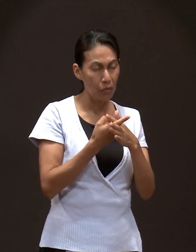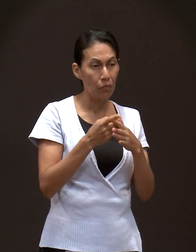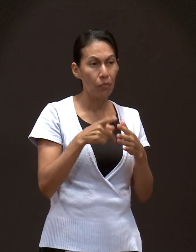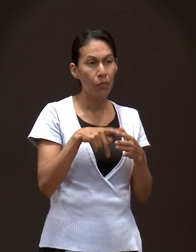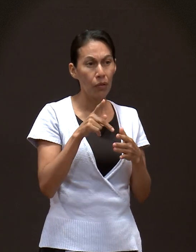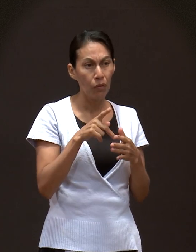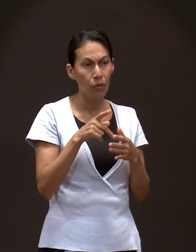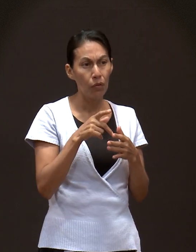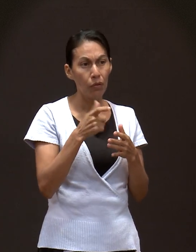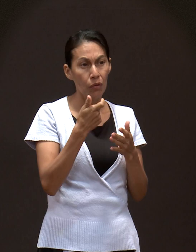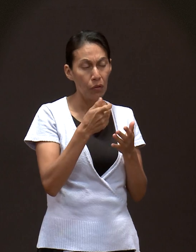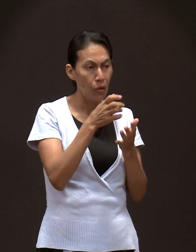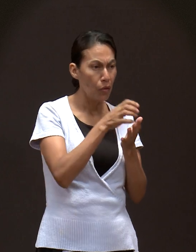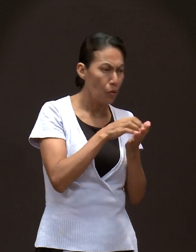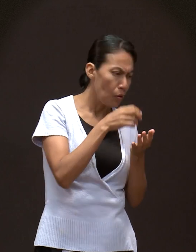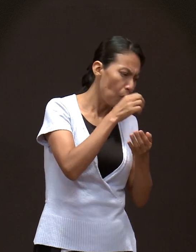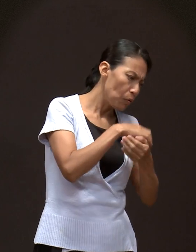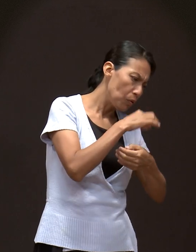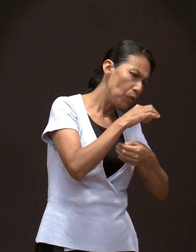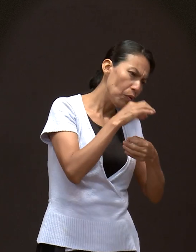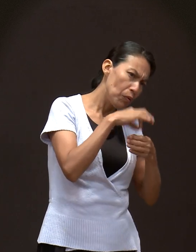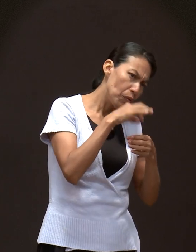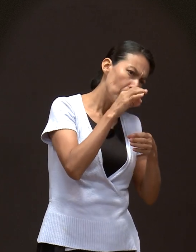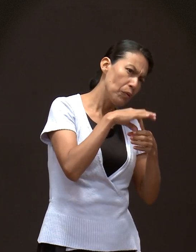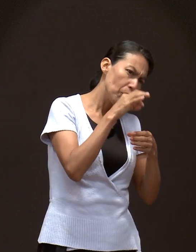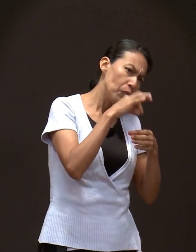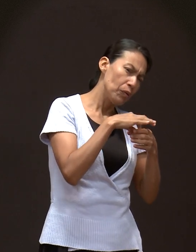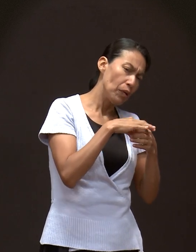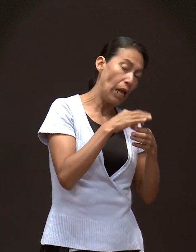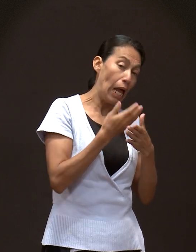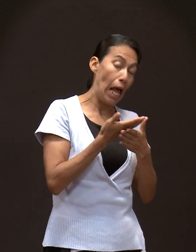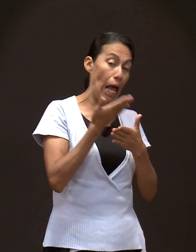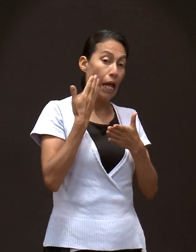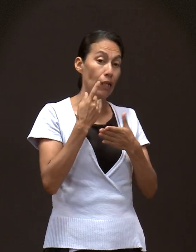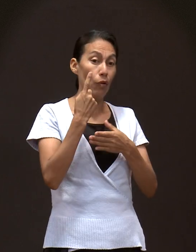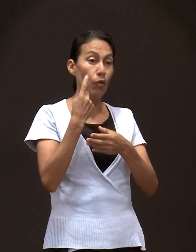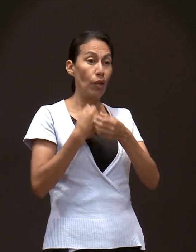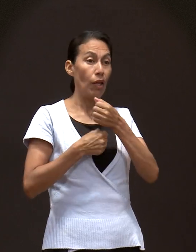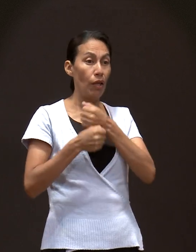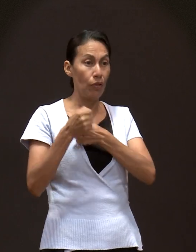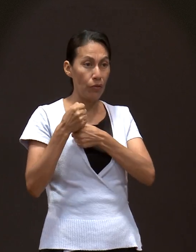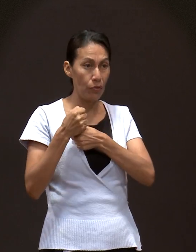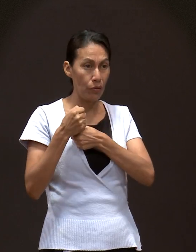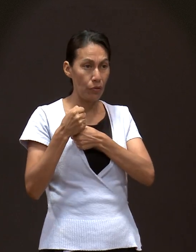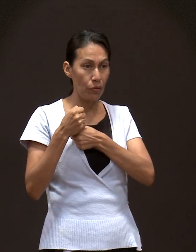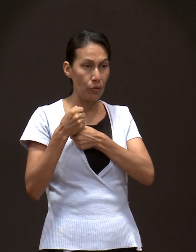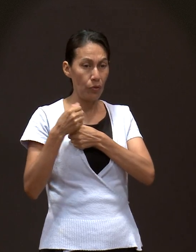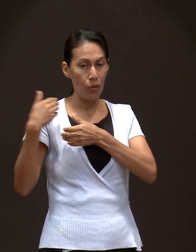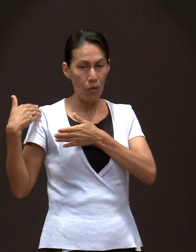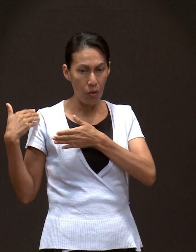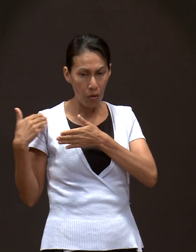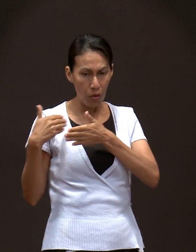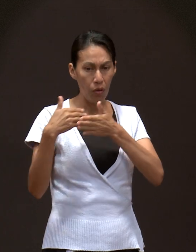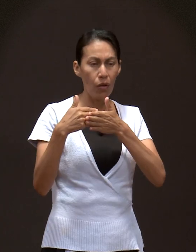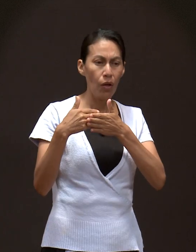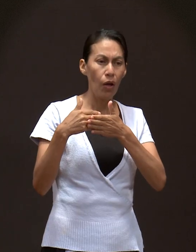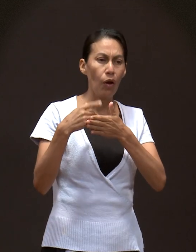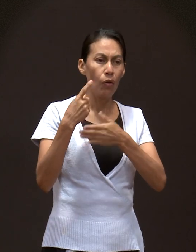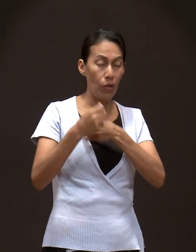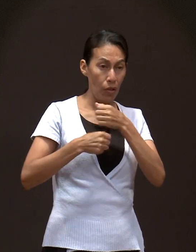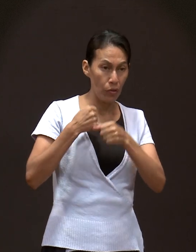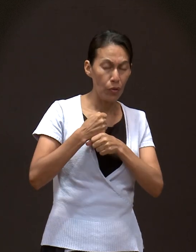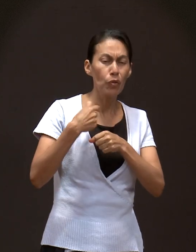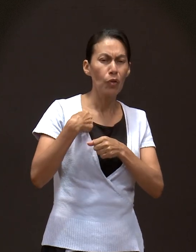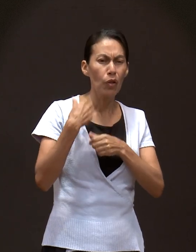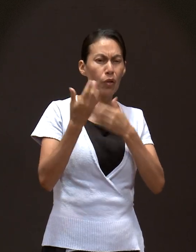pues, para ahorrar más y poder estar estable, tranquilo, decidí colportar un año antes de entrar al primer